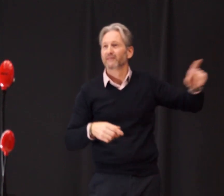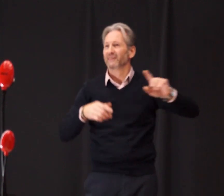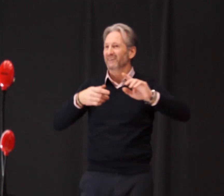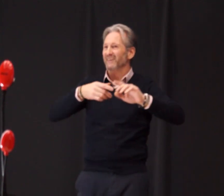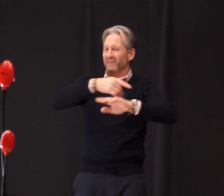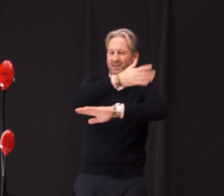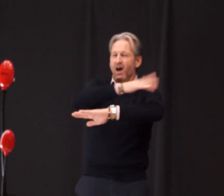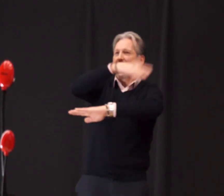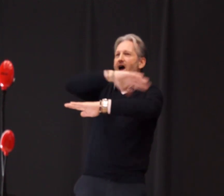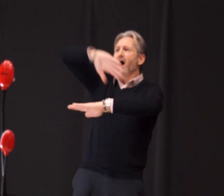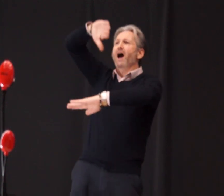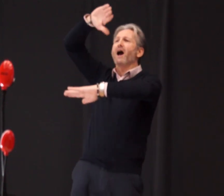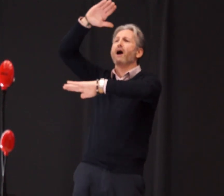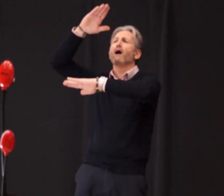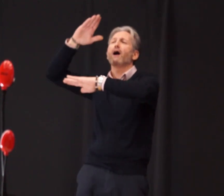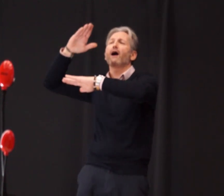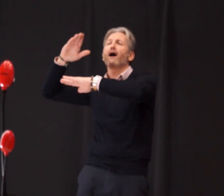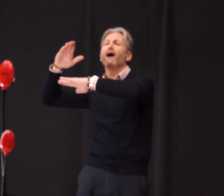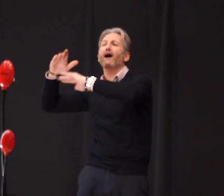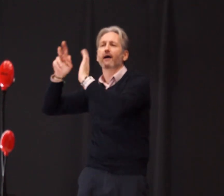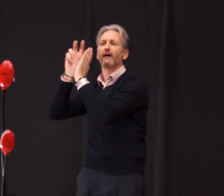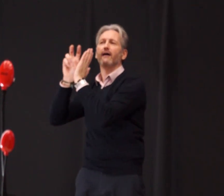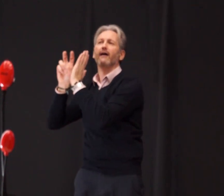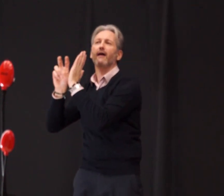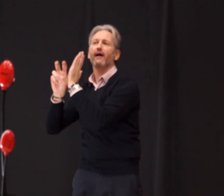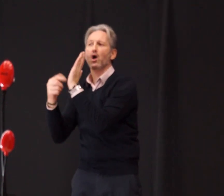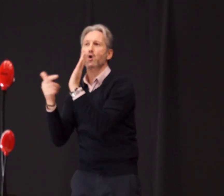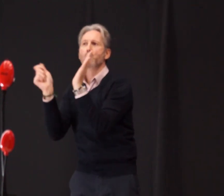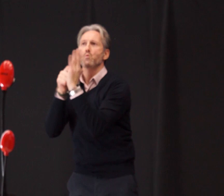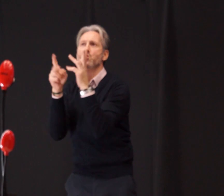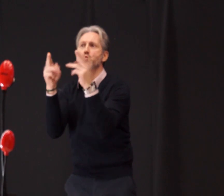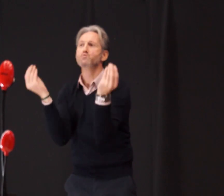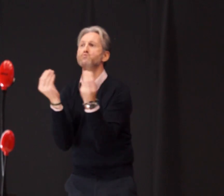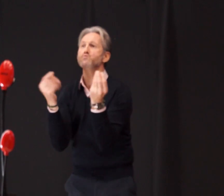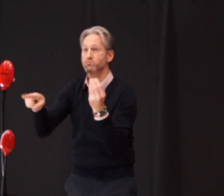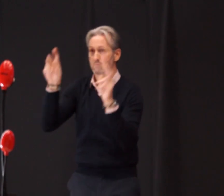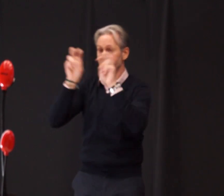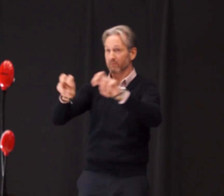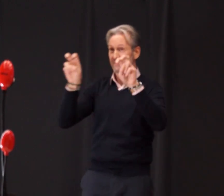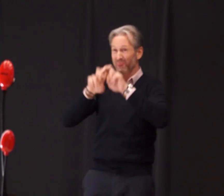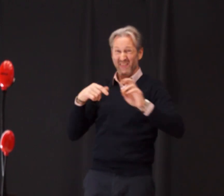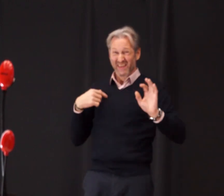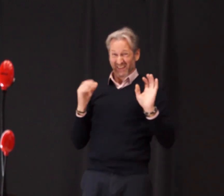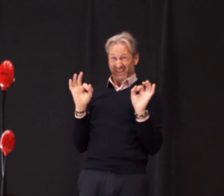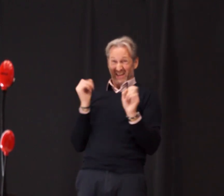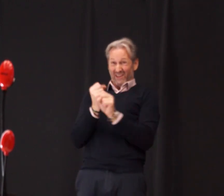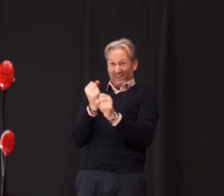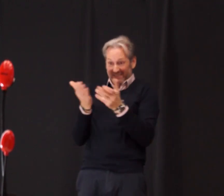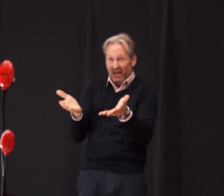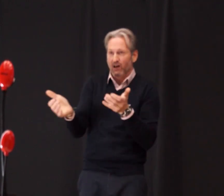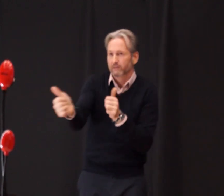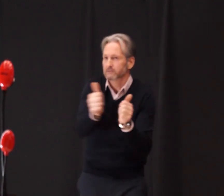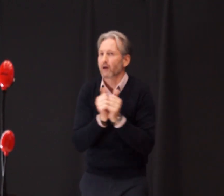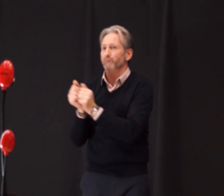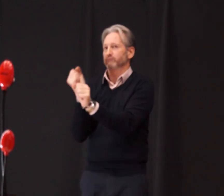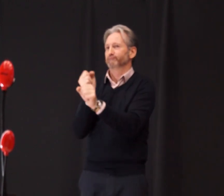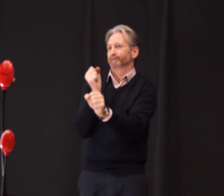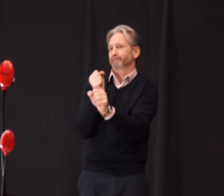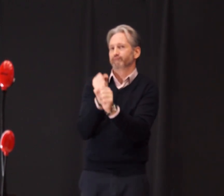la deuxième phase, c'est une phase dans laquelle il y a une intensité, puis après une baisse progressive. Et à la